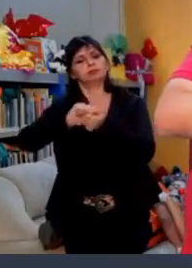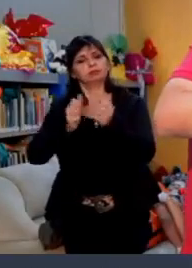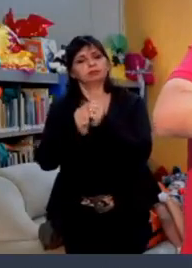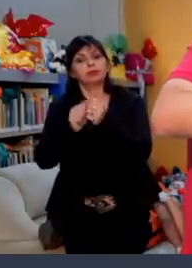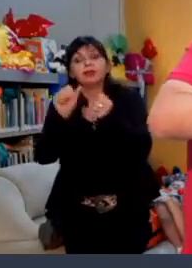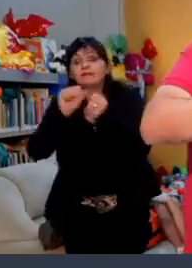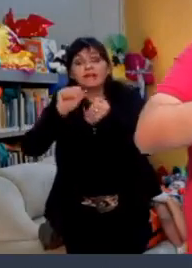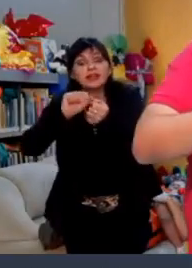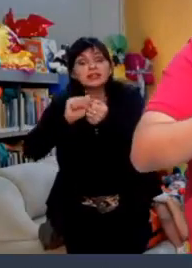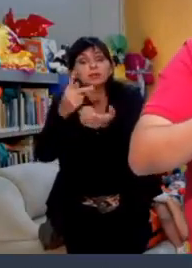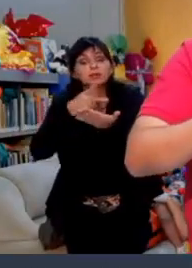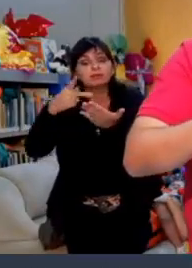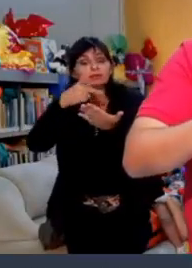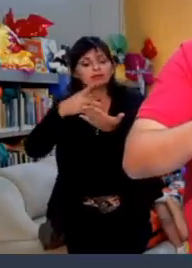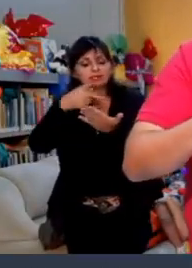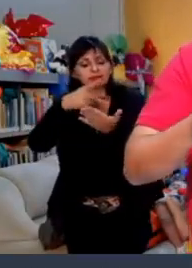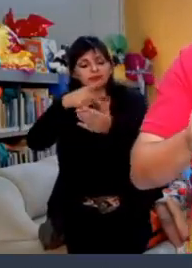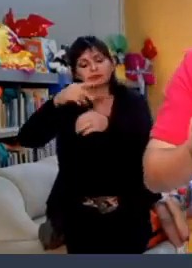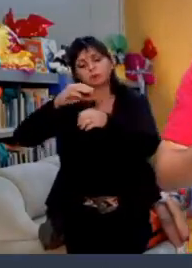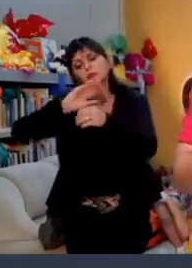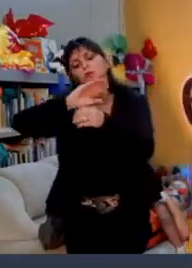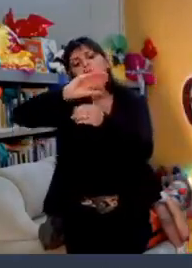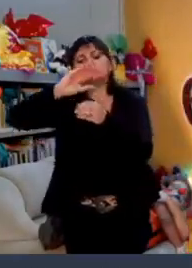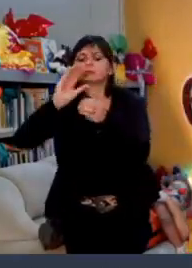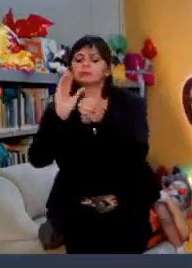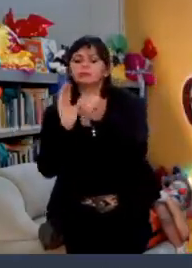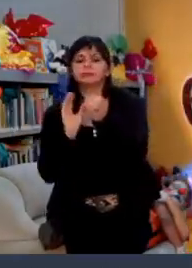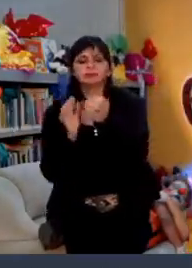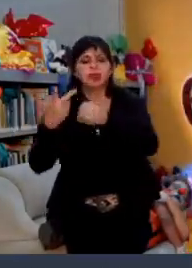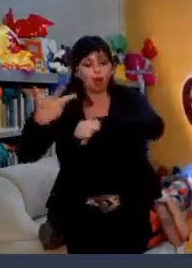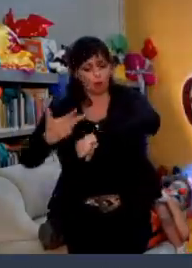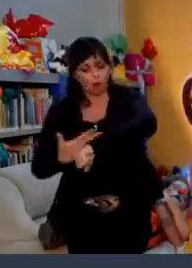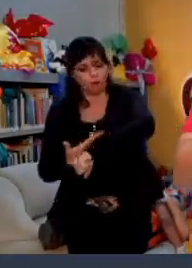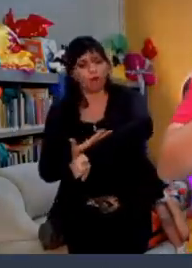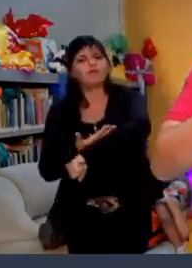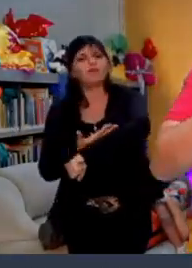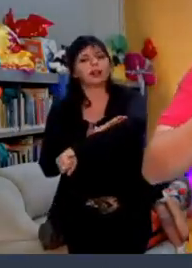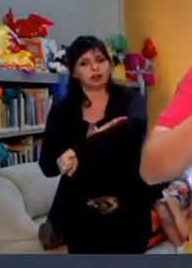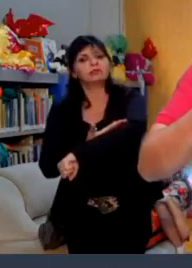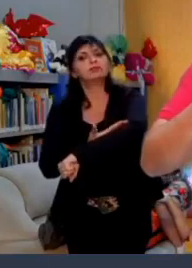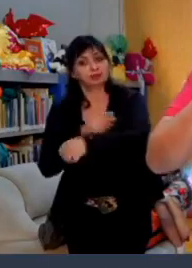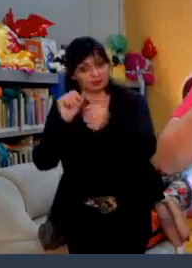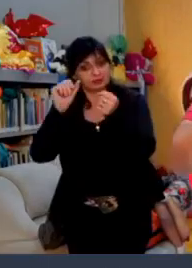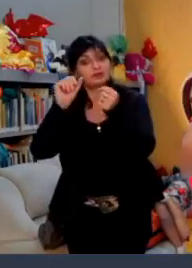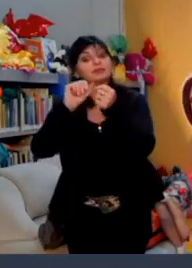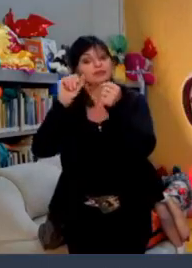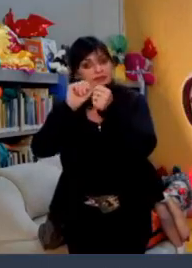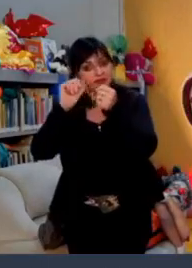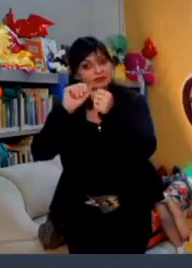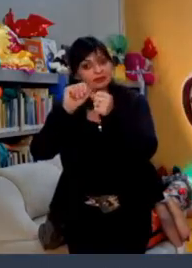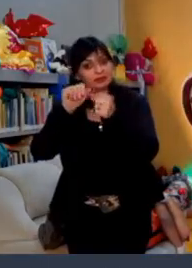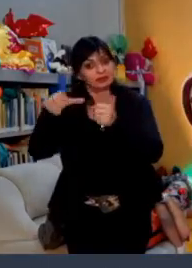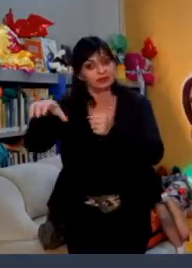uma tradição também dos povos poloneses. Ele é assado desta forma.